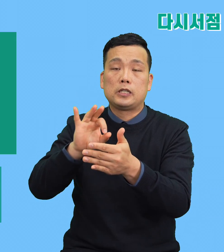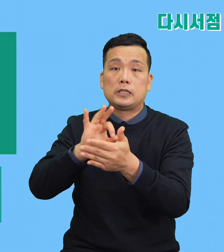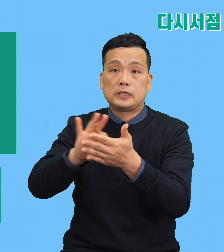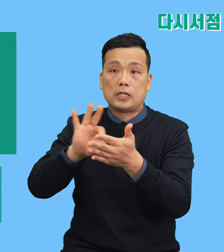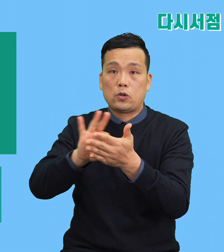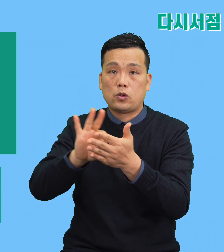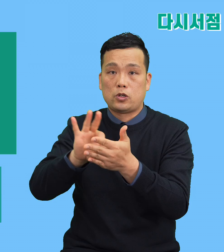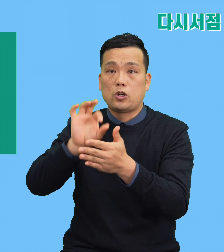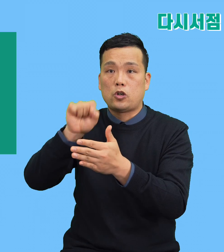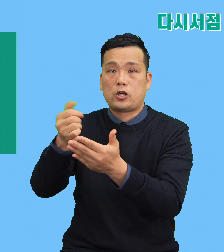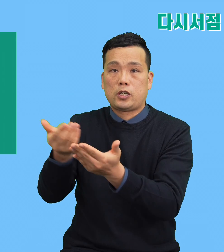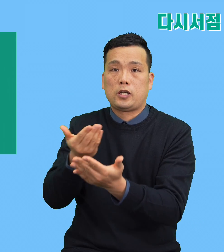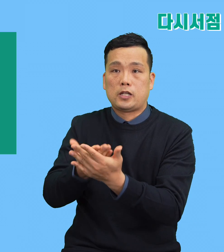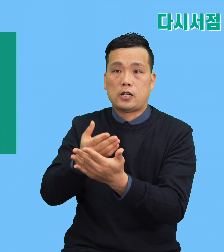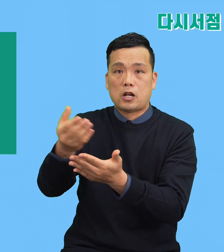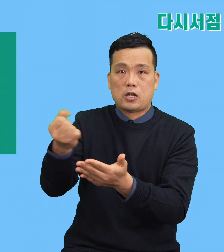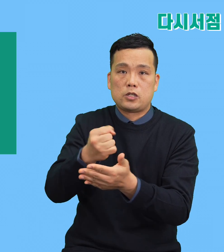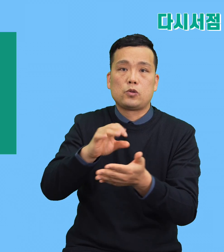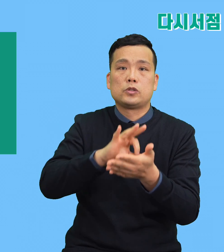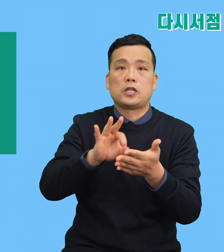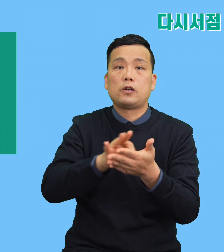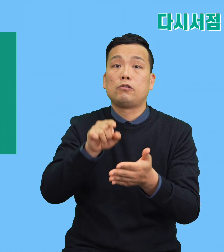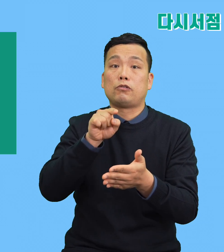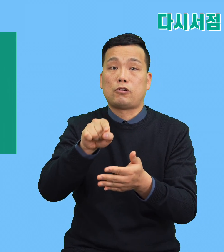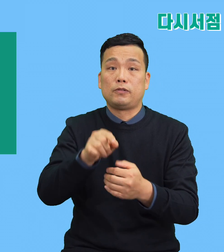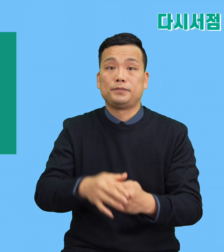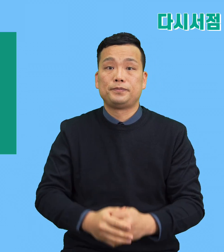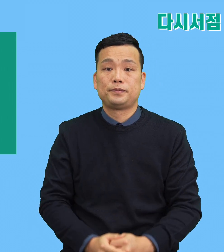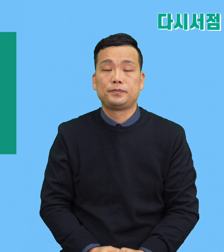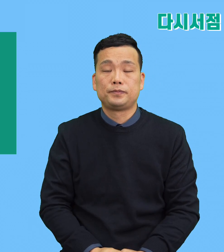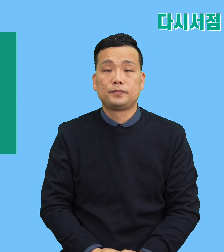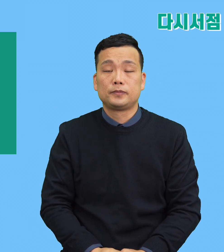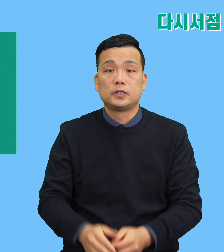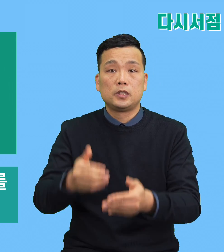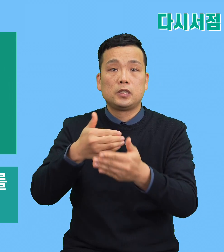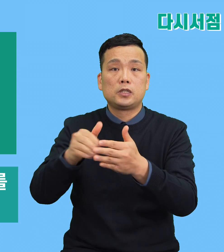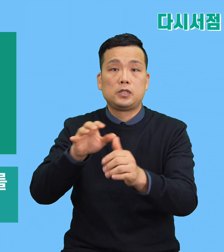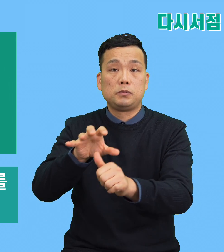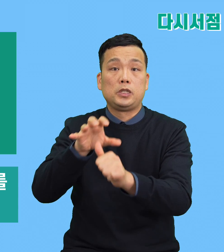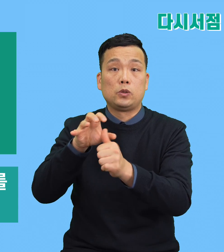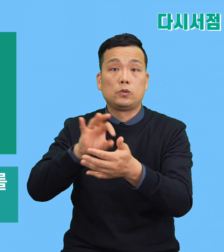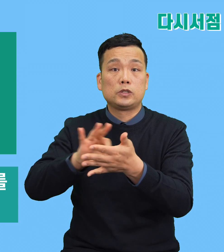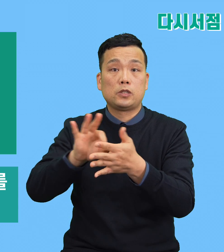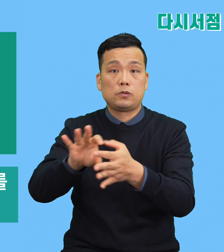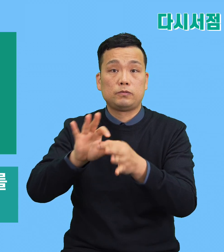하는데요. 이것이 저작권이죠. 이미지 사용.